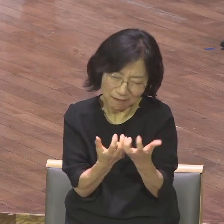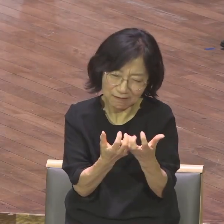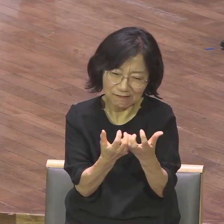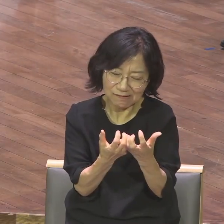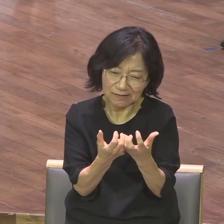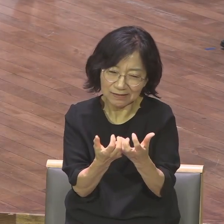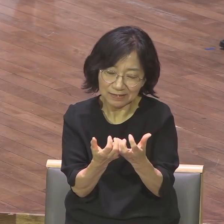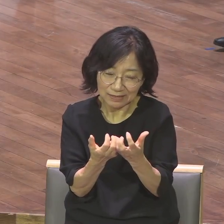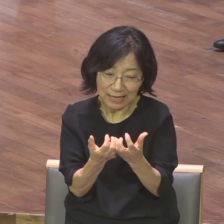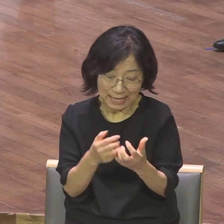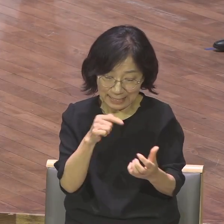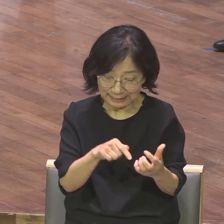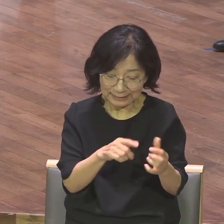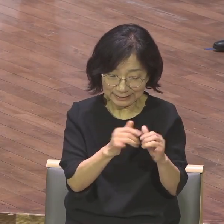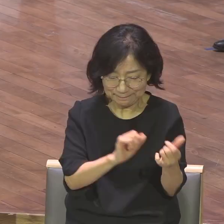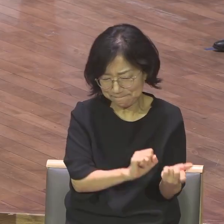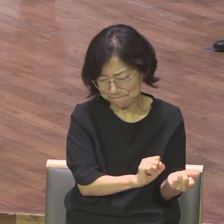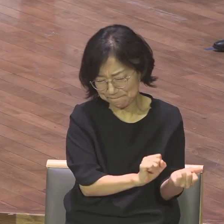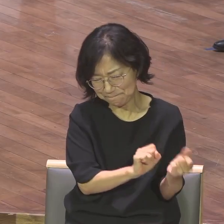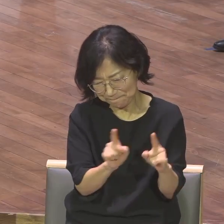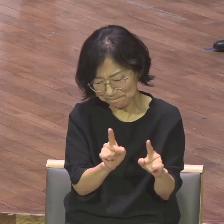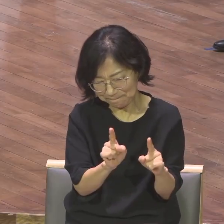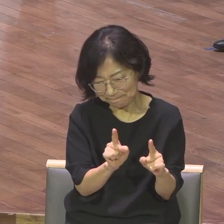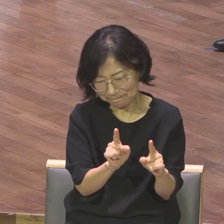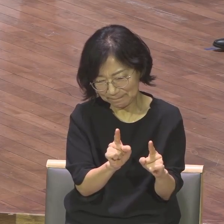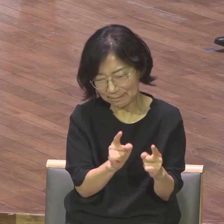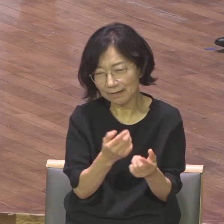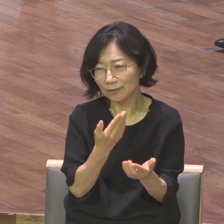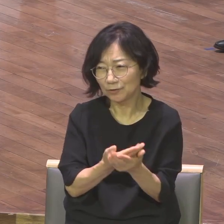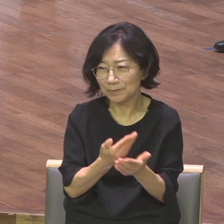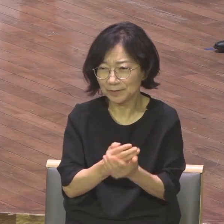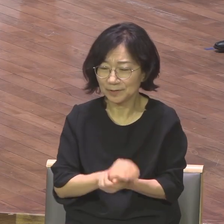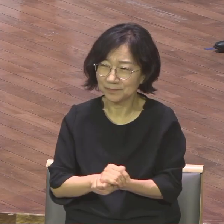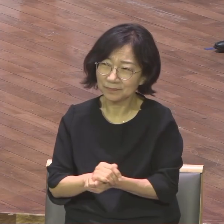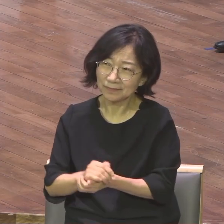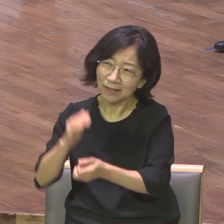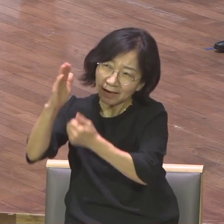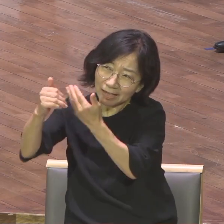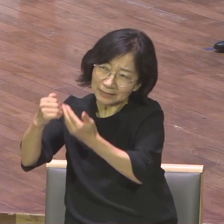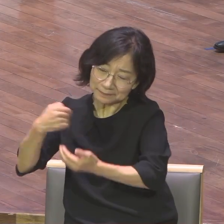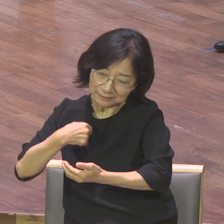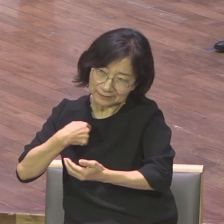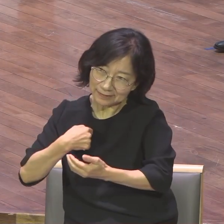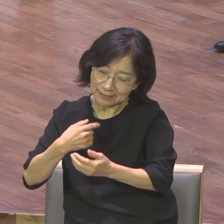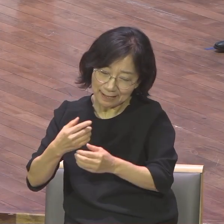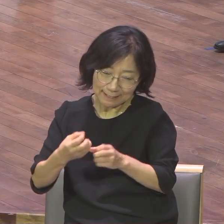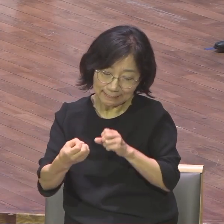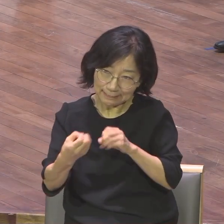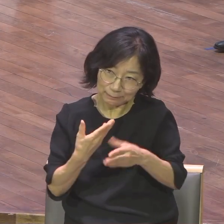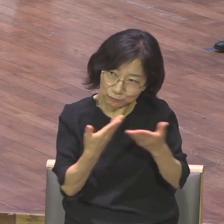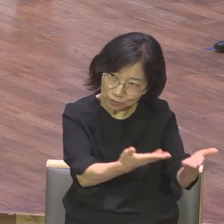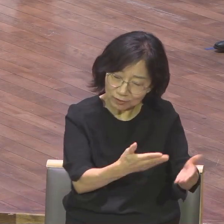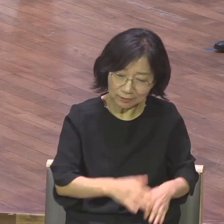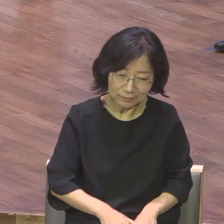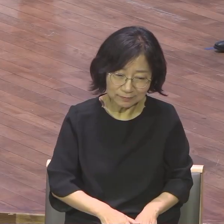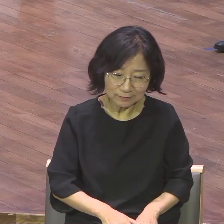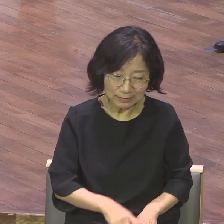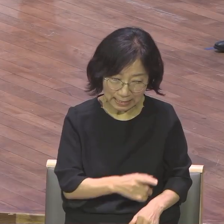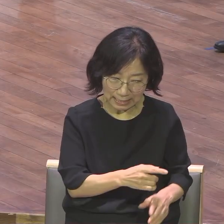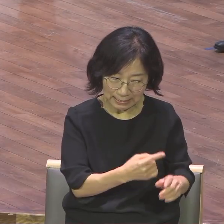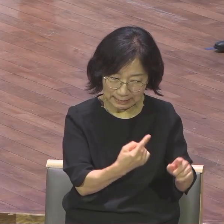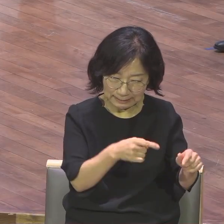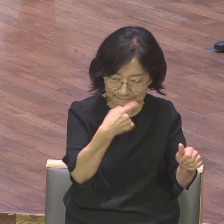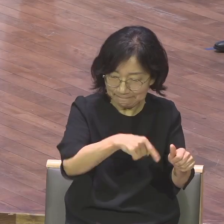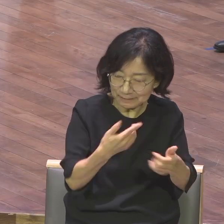마른 뼈들이 소생할 수 있는 이런 사람들이 많은데 내가 답을 주게 하여 주시옵시고 방향을 잡아주는 삶이 되게